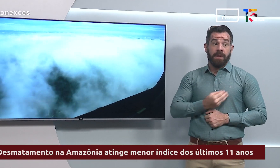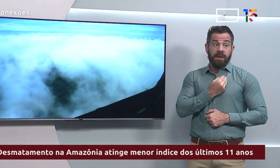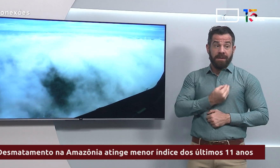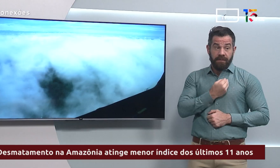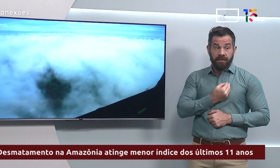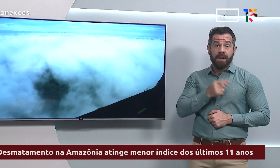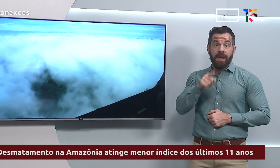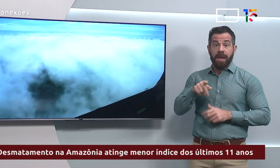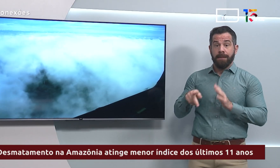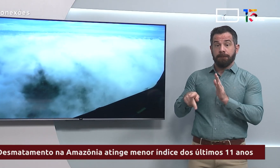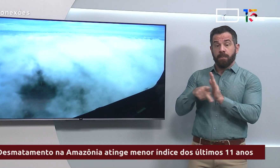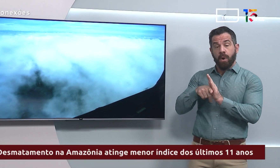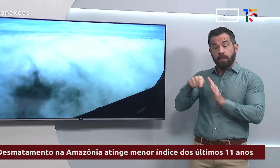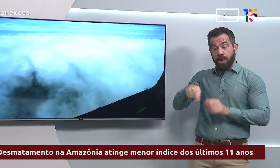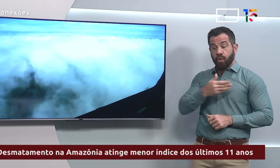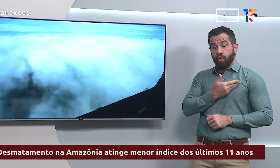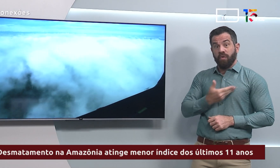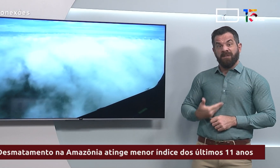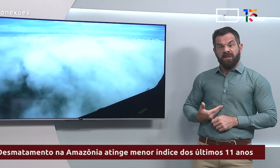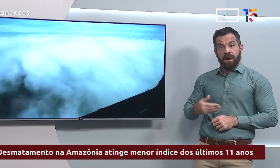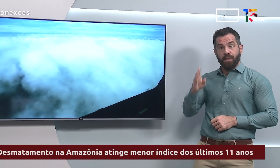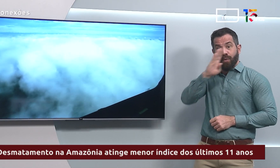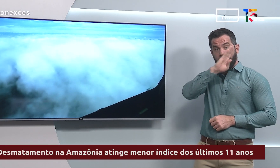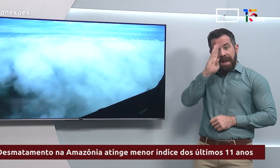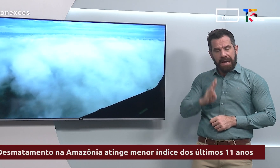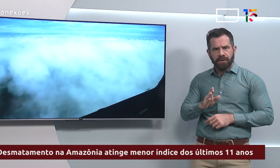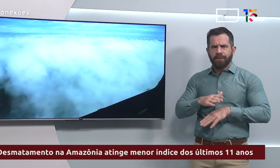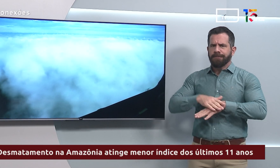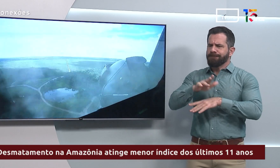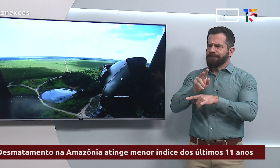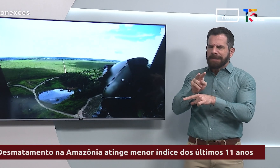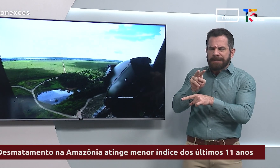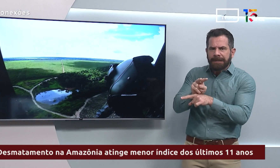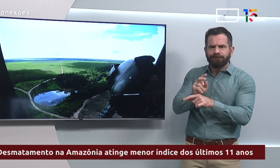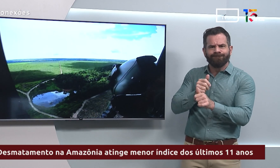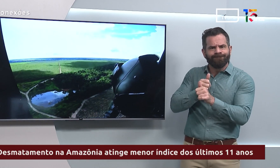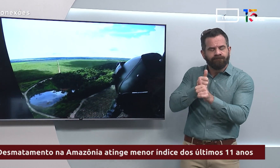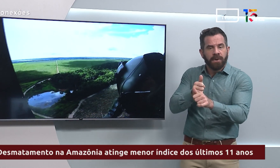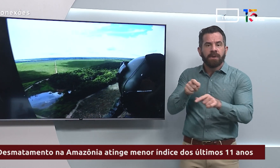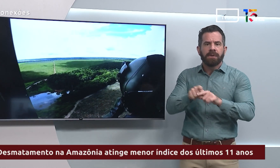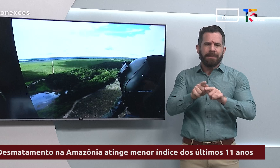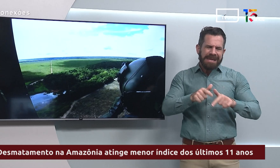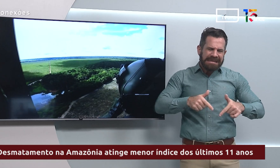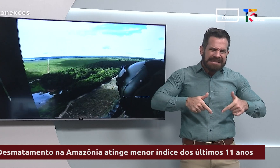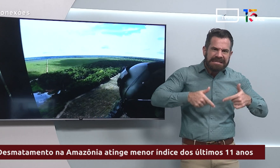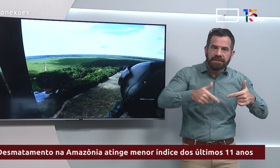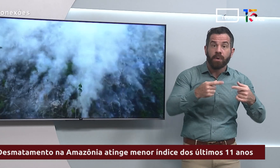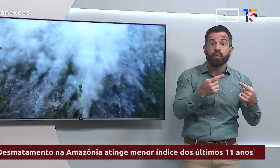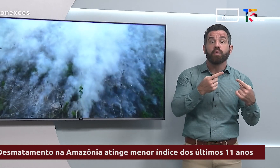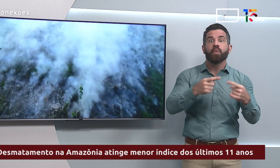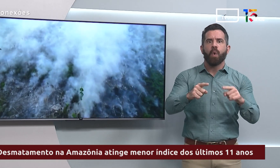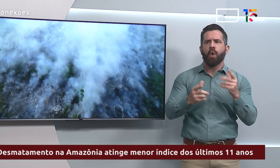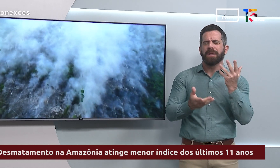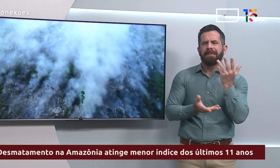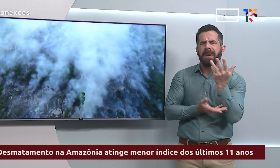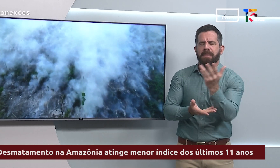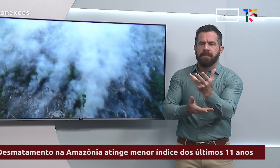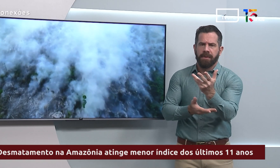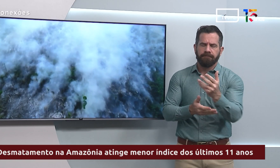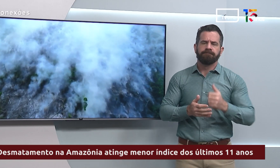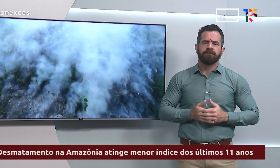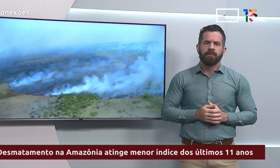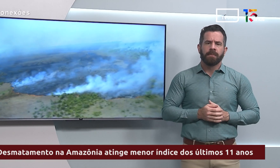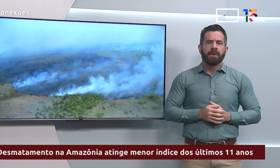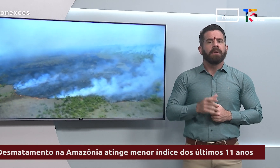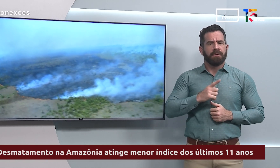bom resultado a uma fiscalização mais efetiva e ações de combate ao desmatamento. Apesar da melhora, houve